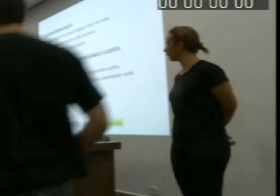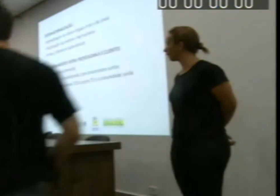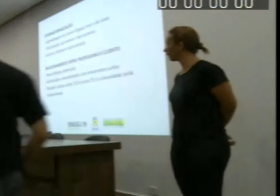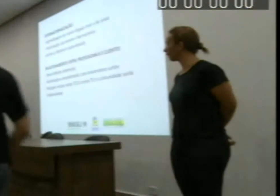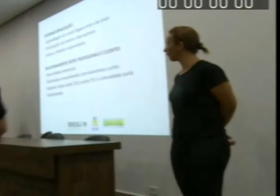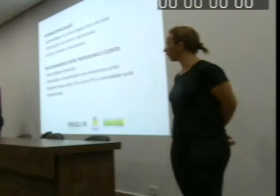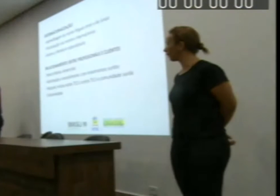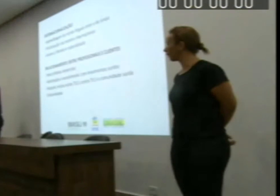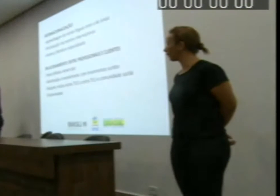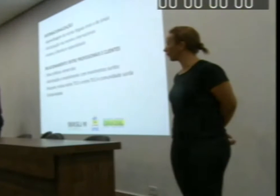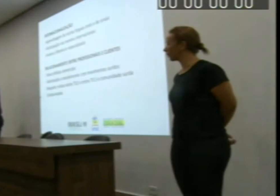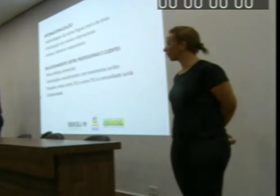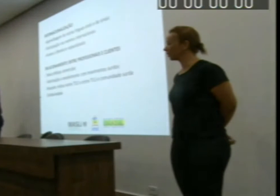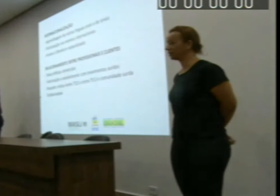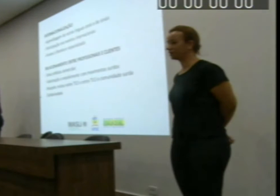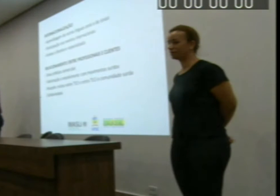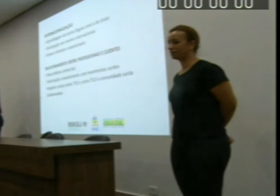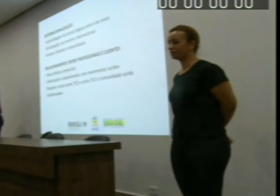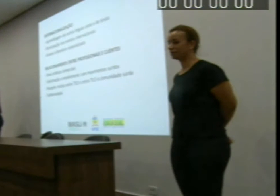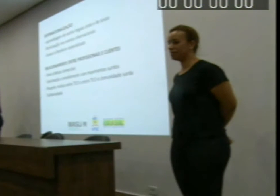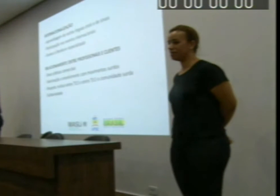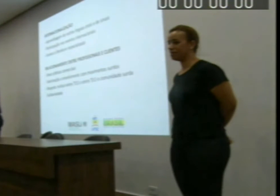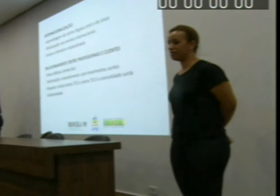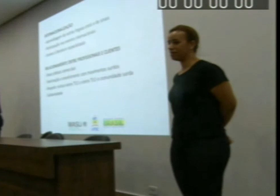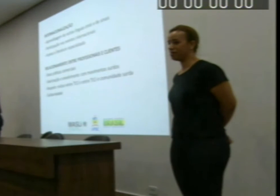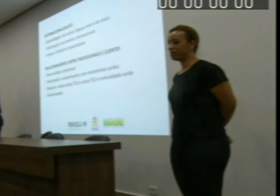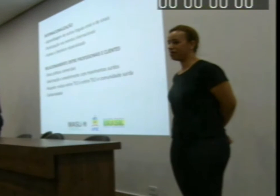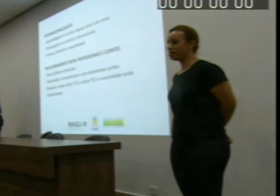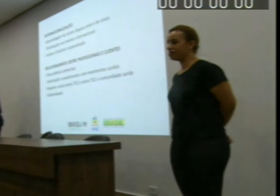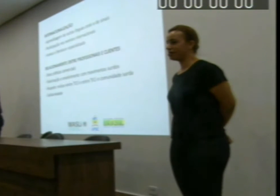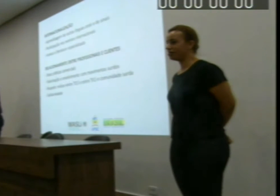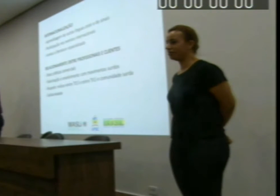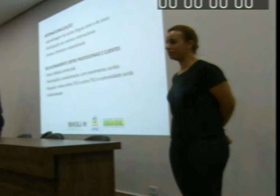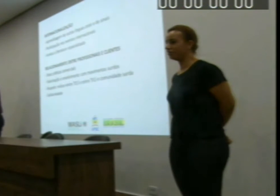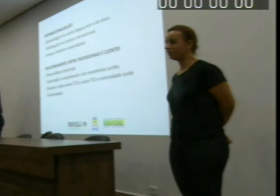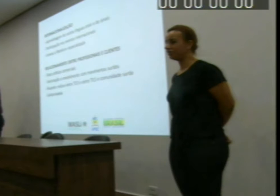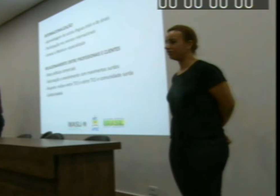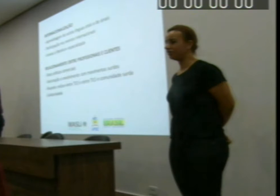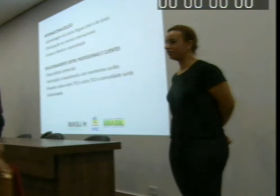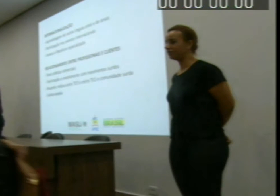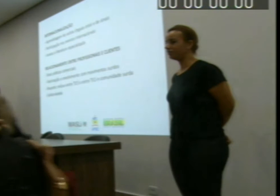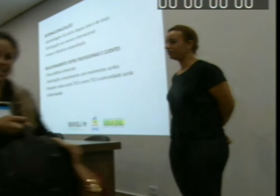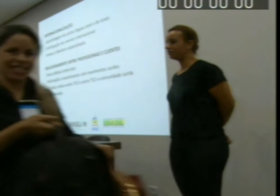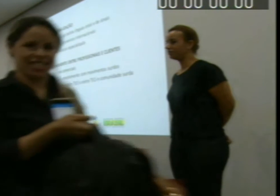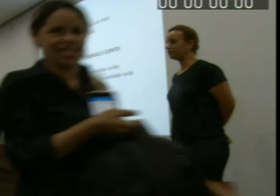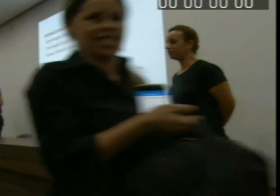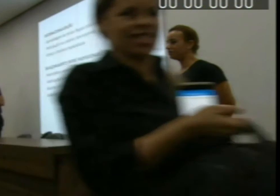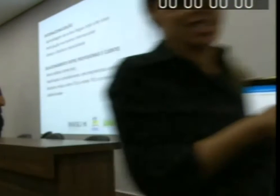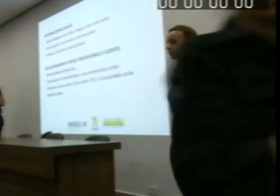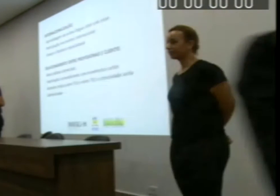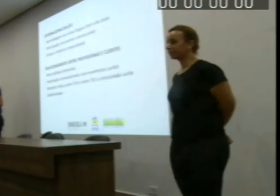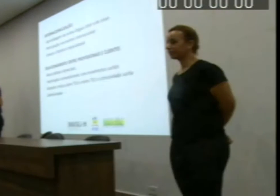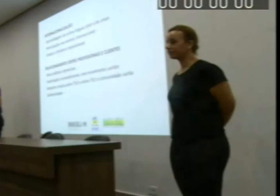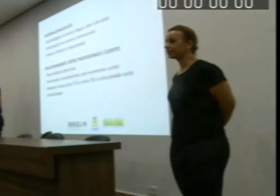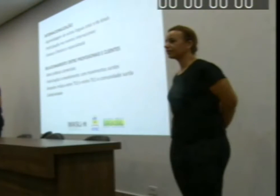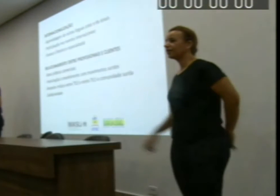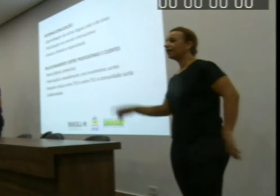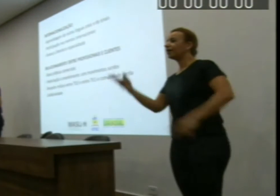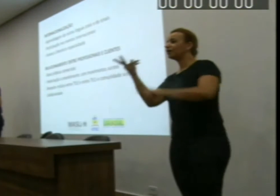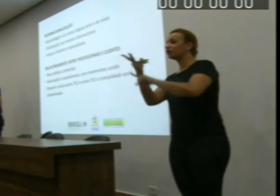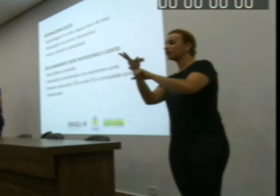põe ali ó põe ali perto edig tá lá as coisas dele minha câmera também tá lá não mas essa bolsa é da